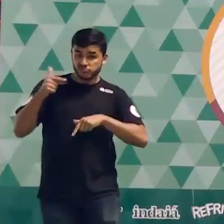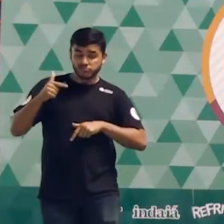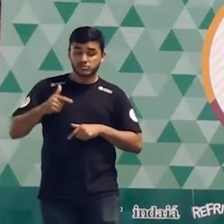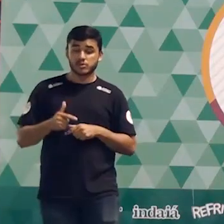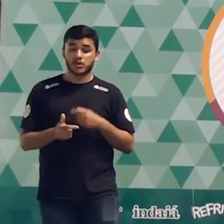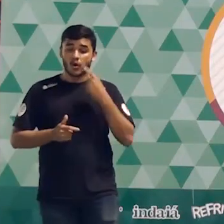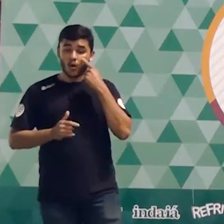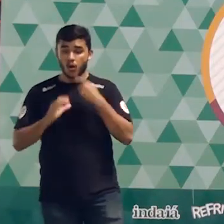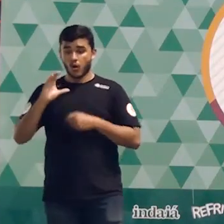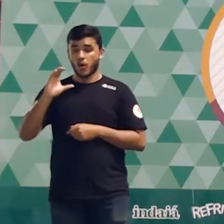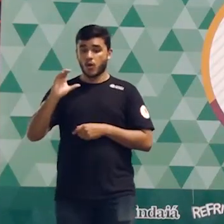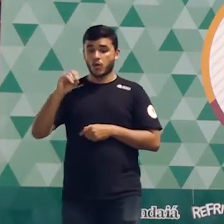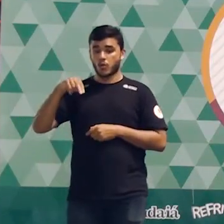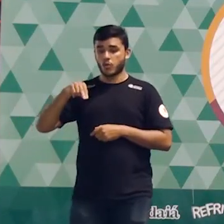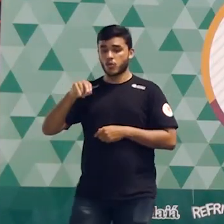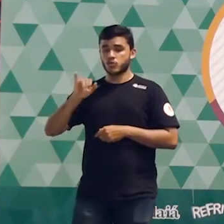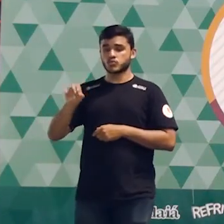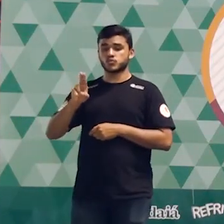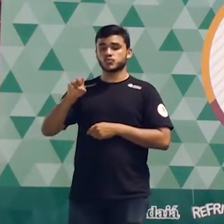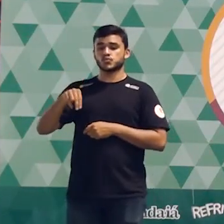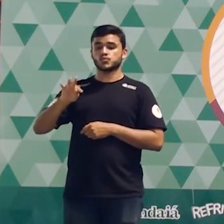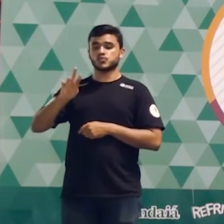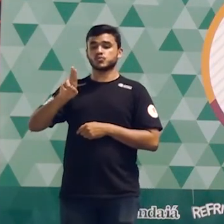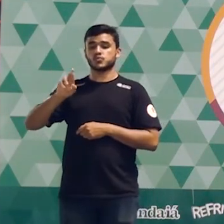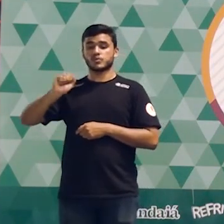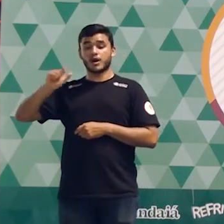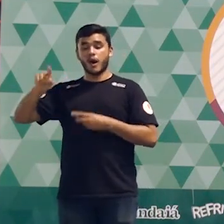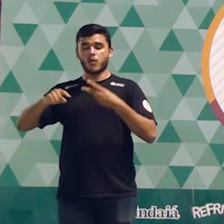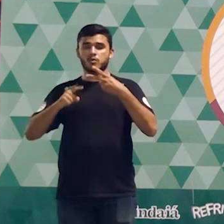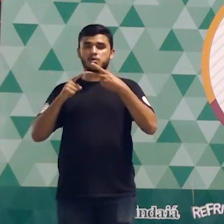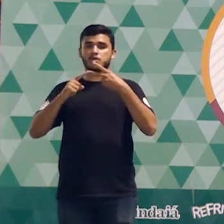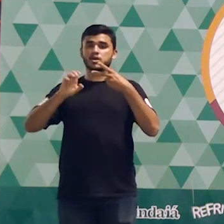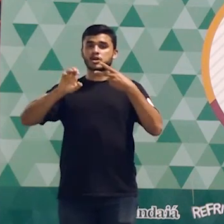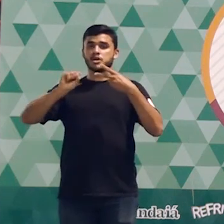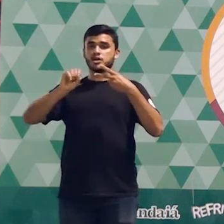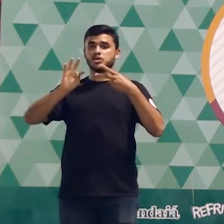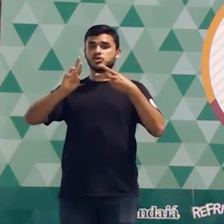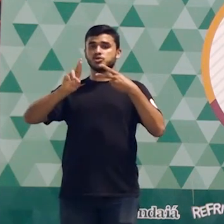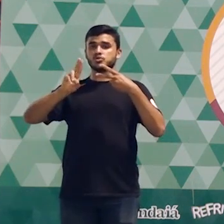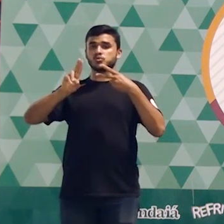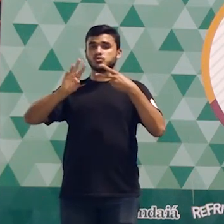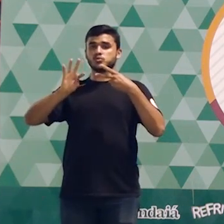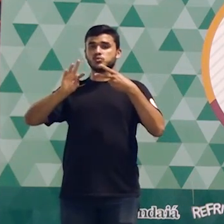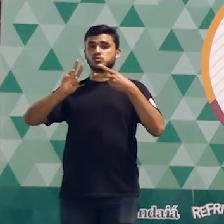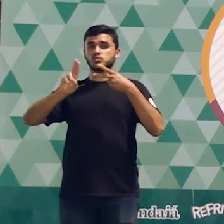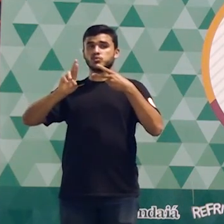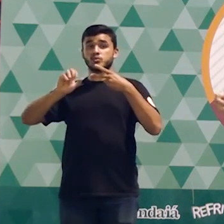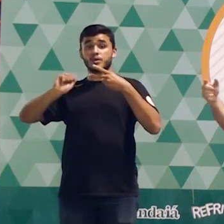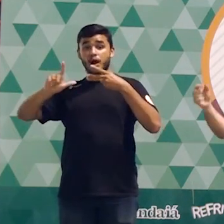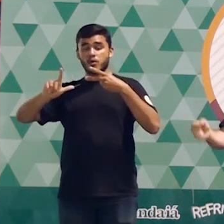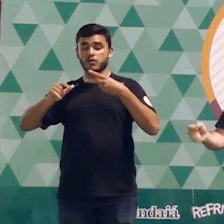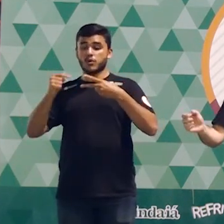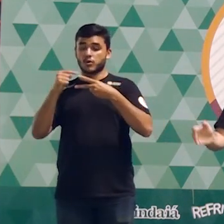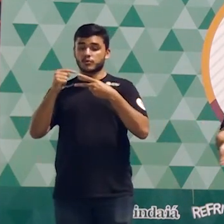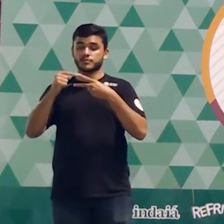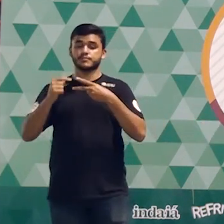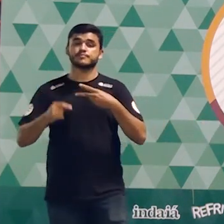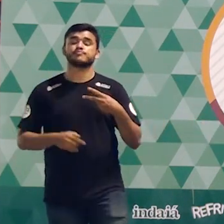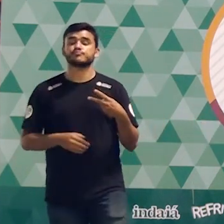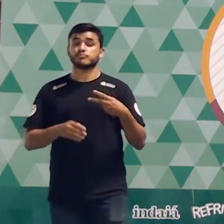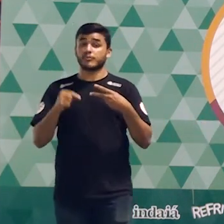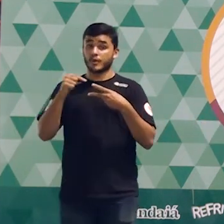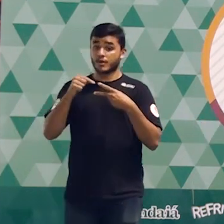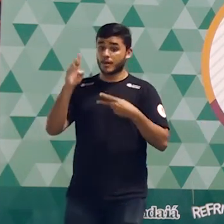desemprego conjuntural e o desemprego estrutural. O que é o desemprego conjuntural? O Brasil